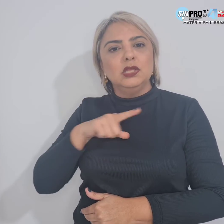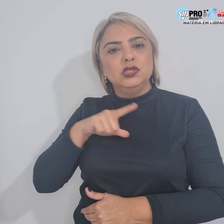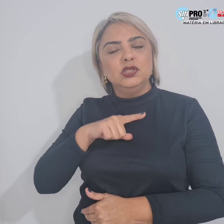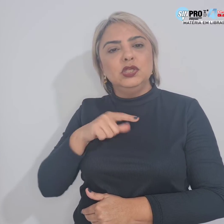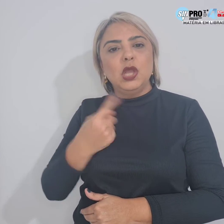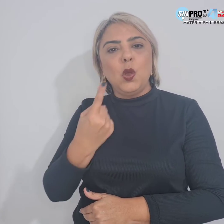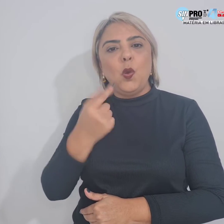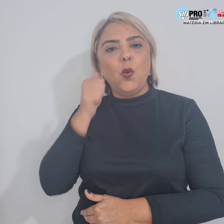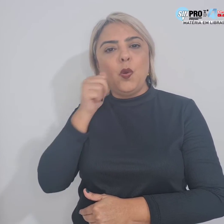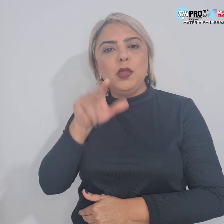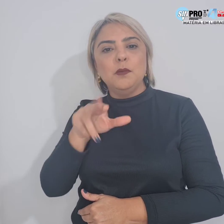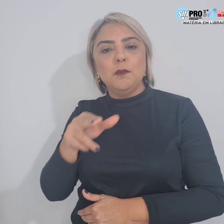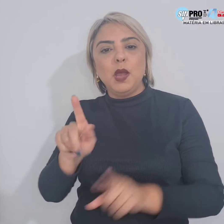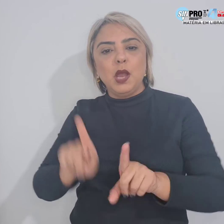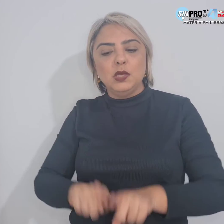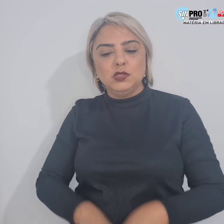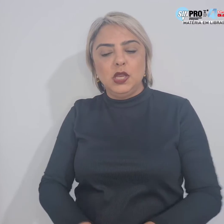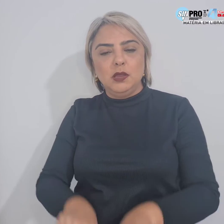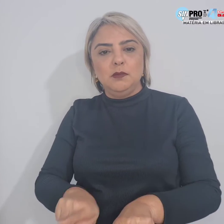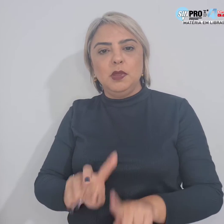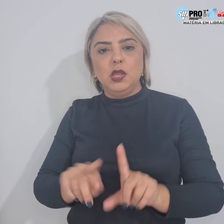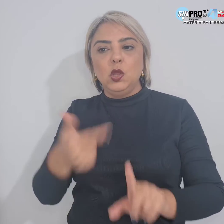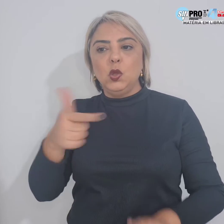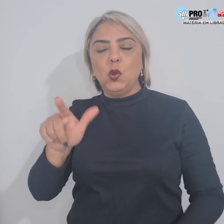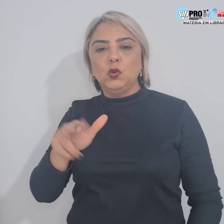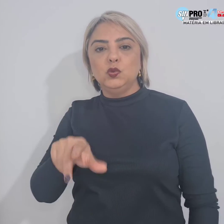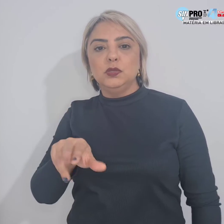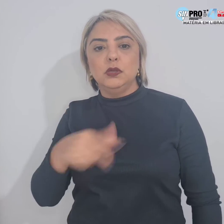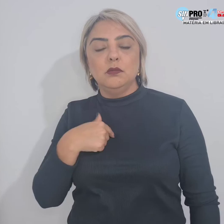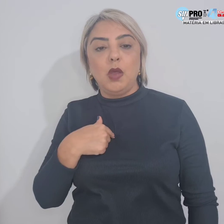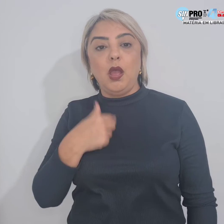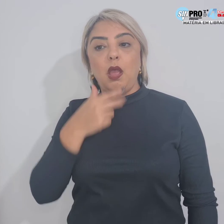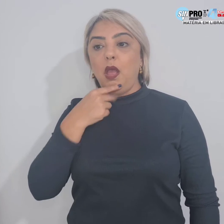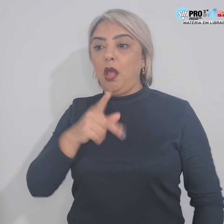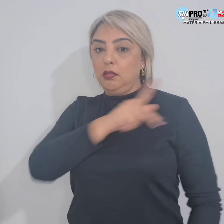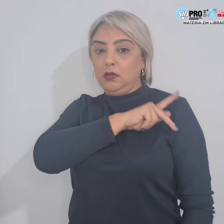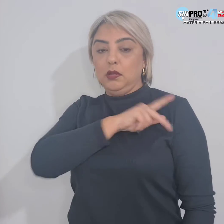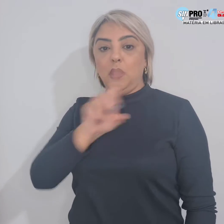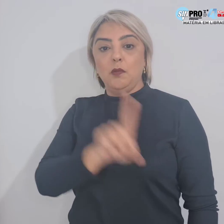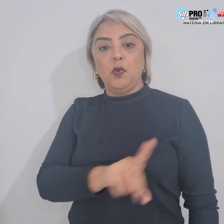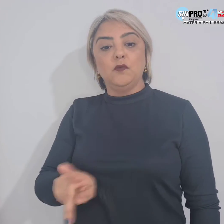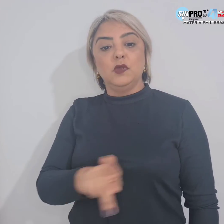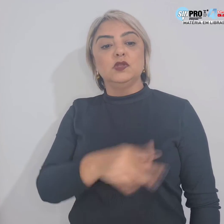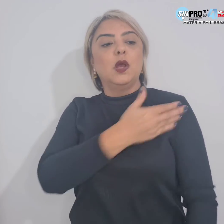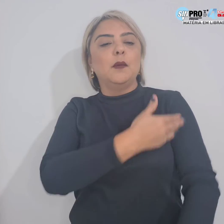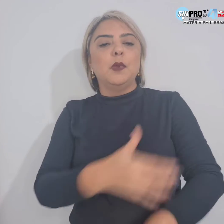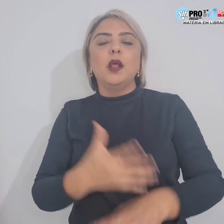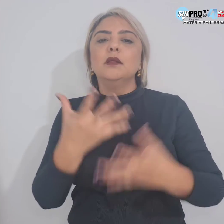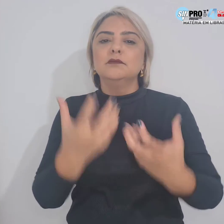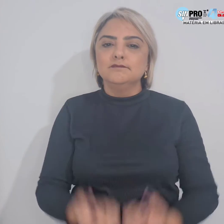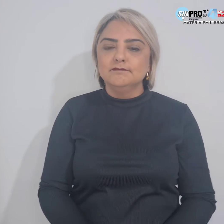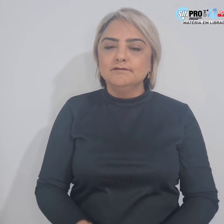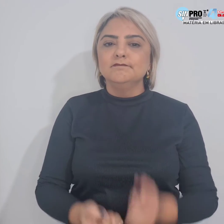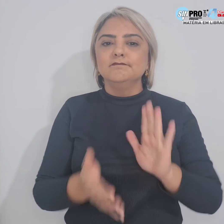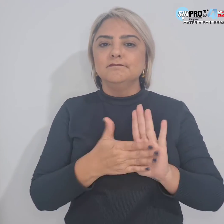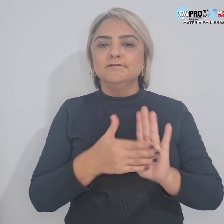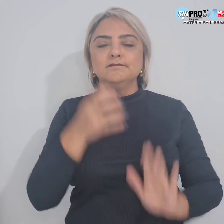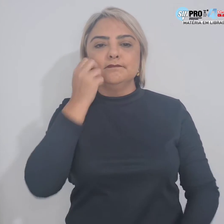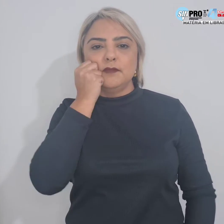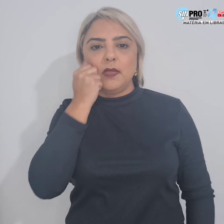gêmea e mais 7 irmãos. Mas a dona da casa, uma professora branca, prometeu adotá-la. A mãe de